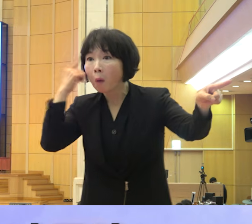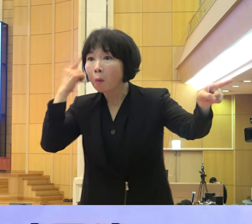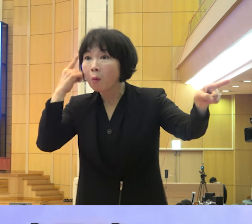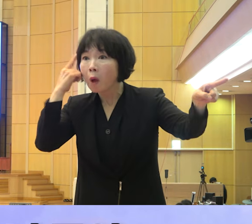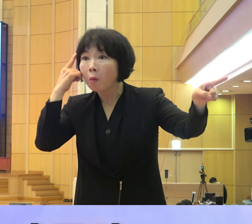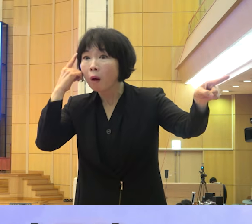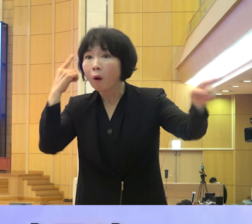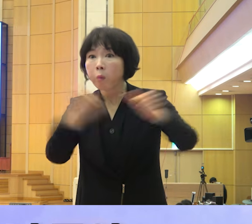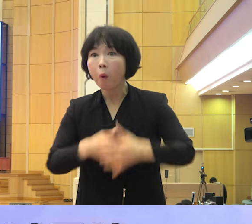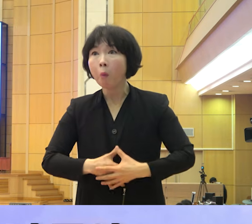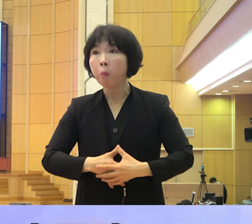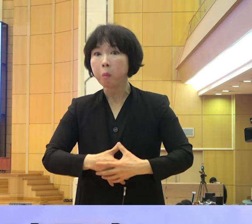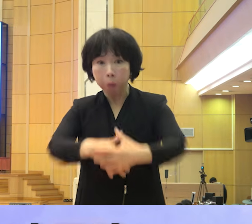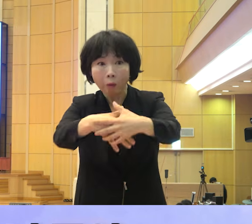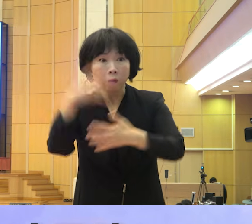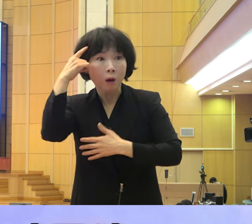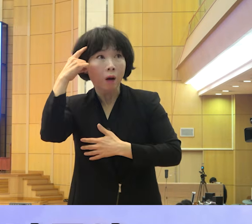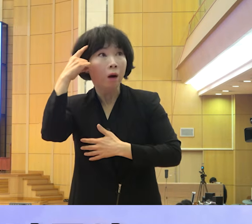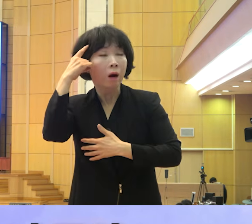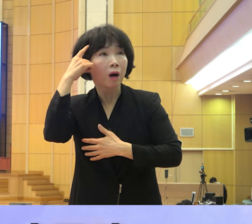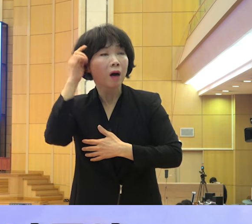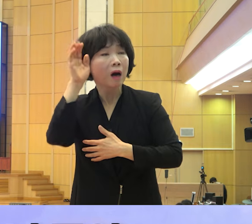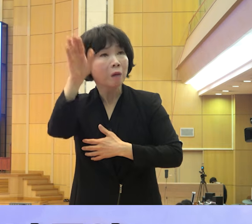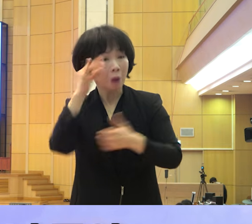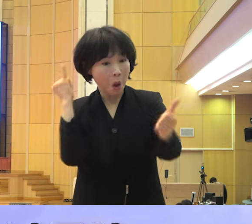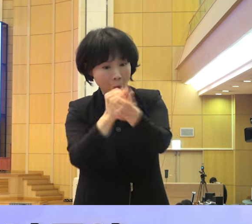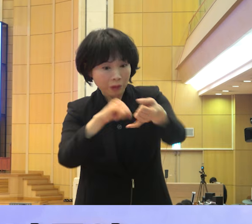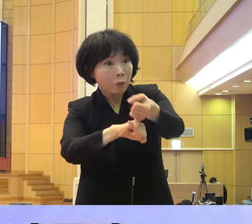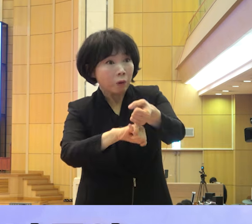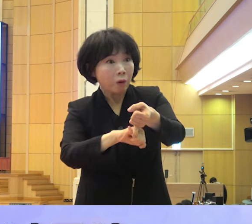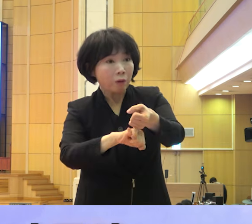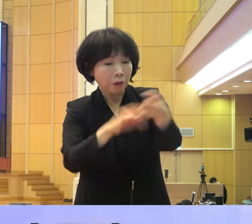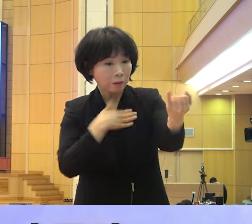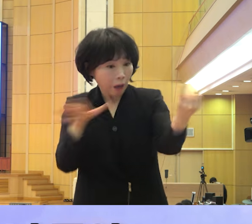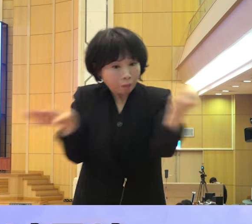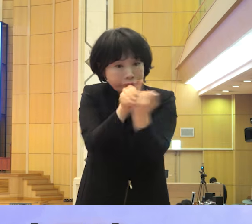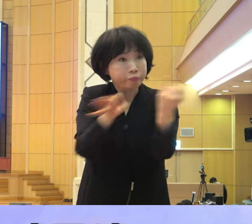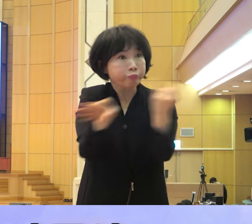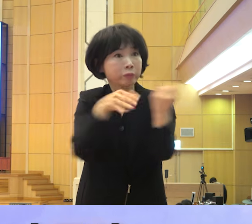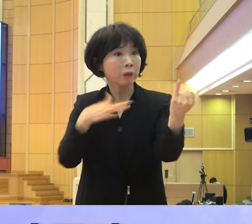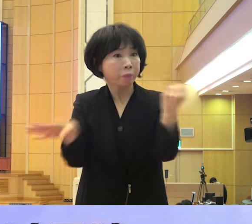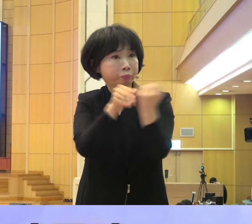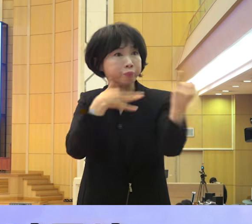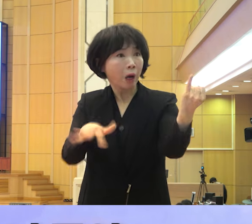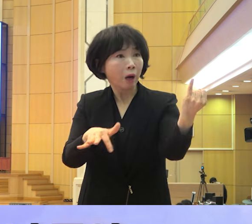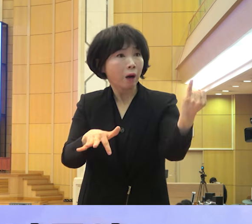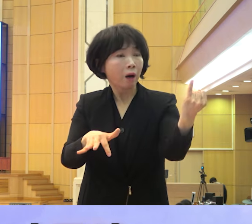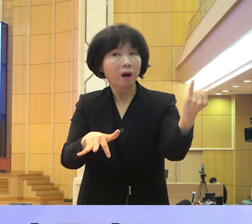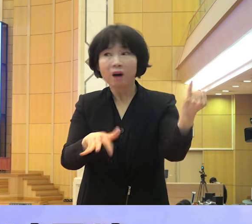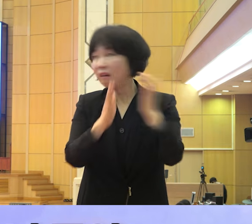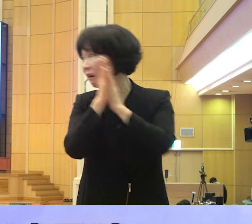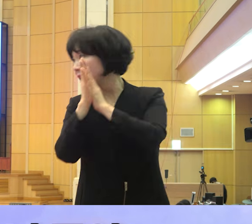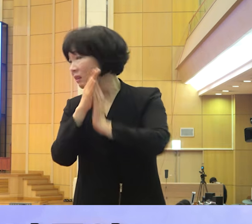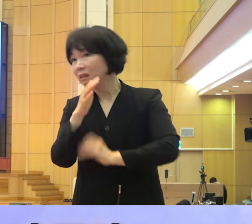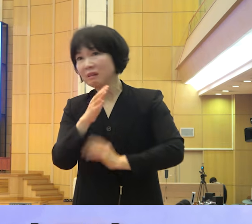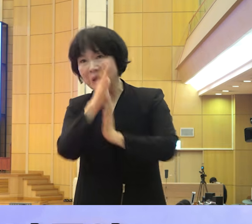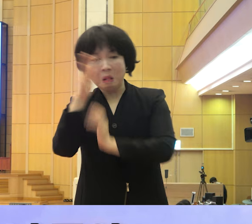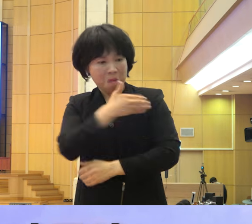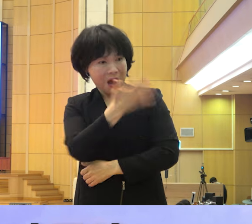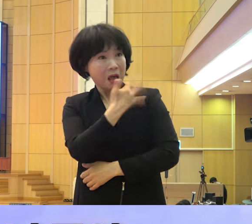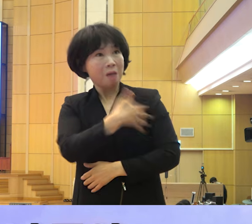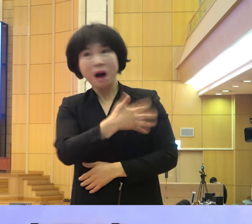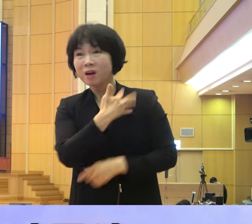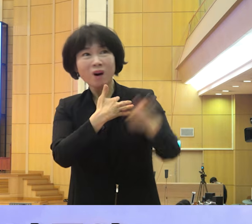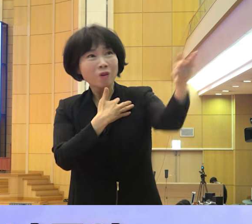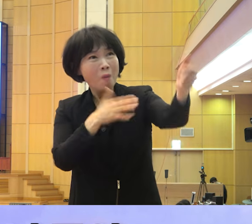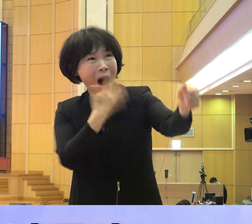굳이 그렇게 어쩌다가 저렇게 생긴 그 아픔을, 그 상처를 더